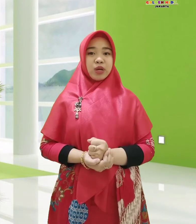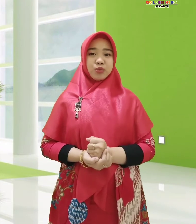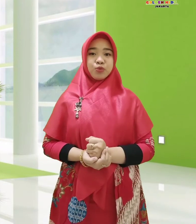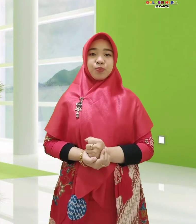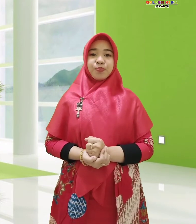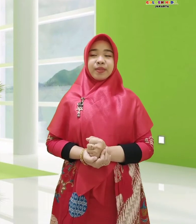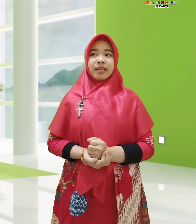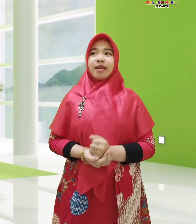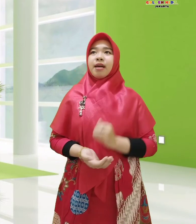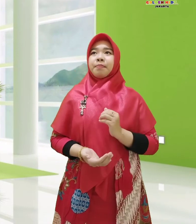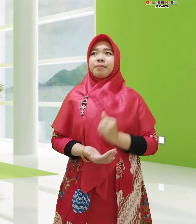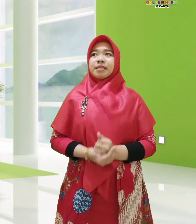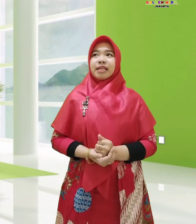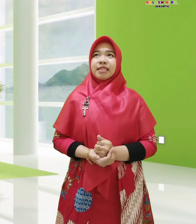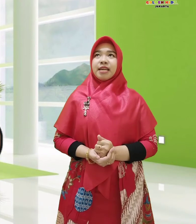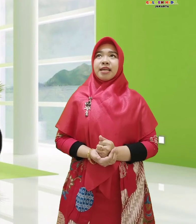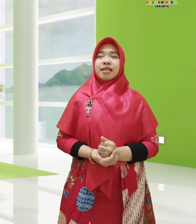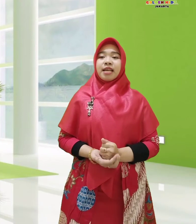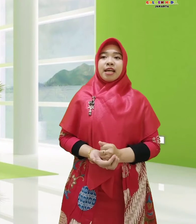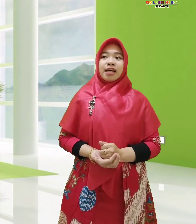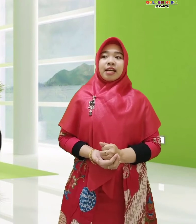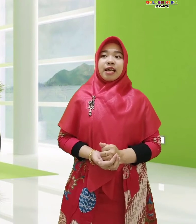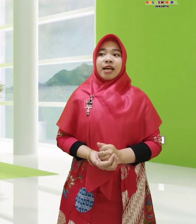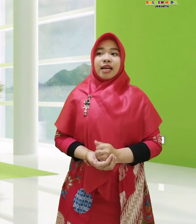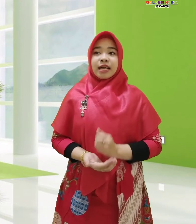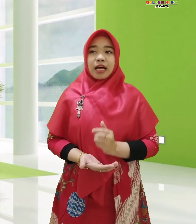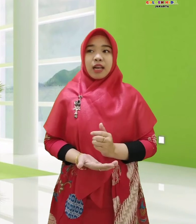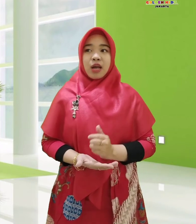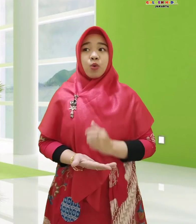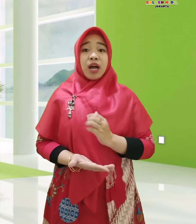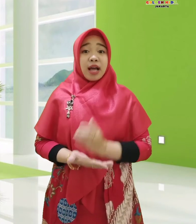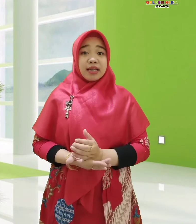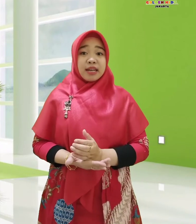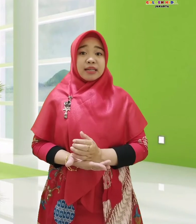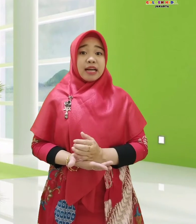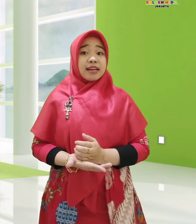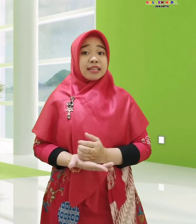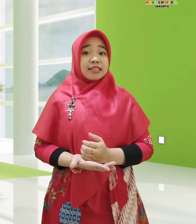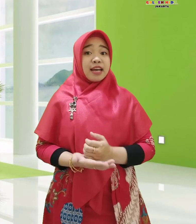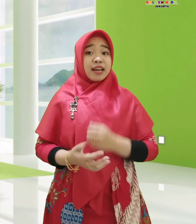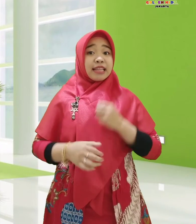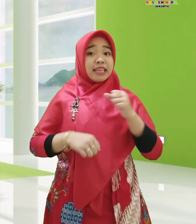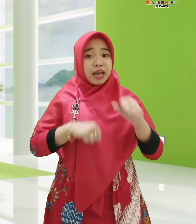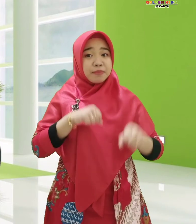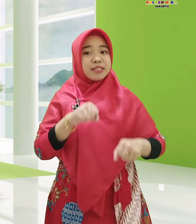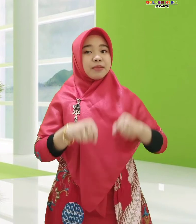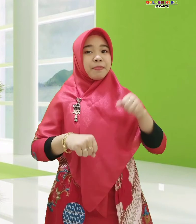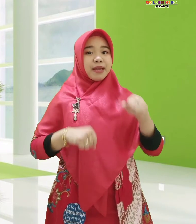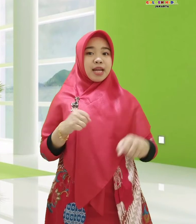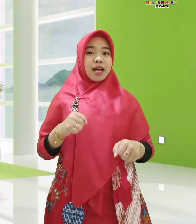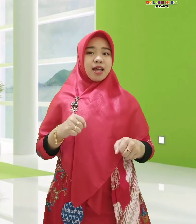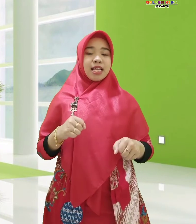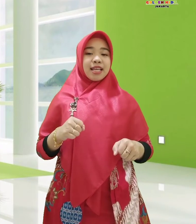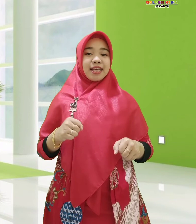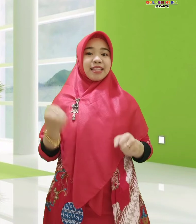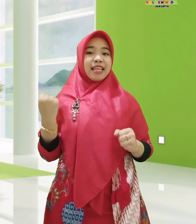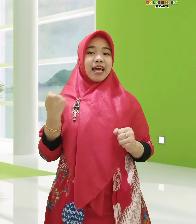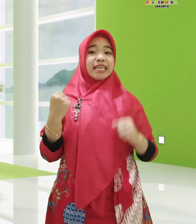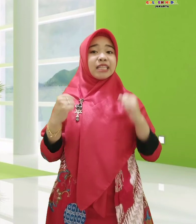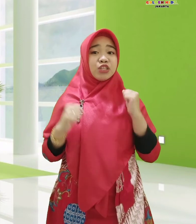sesuatu. Misalnya, kalau anak sedang latihan bersepeda, nah, kita juga